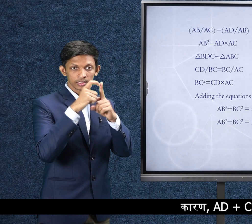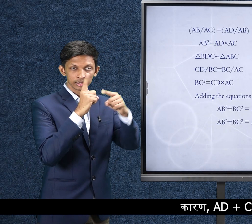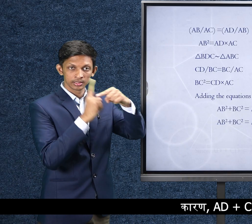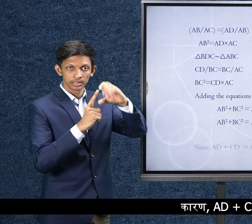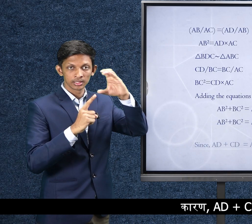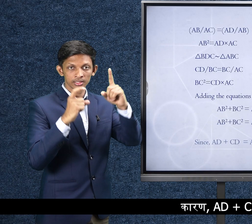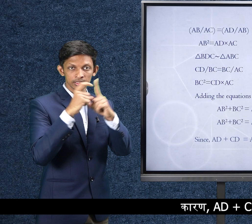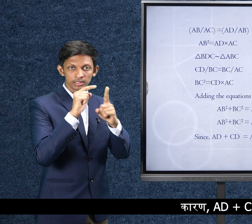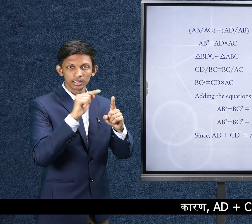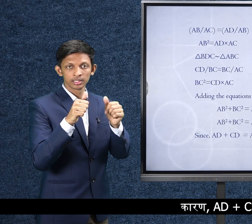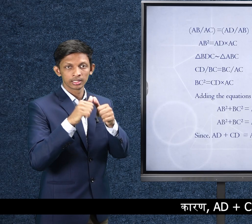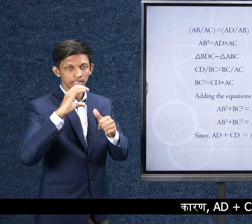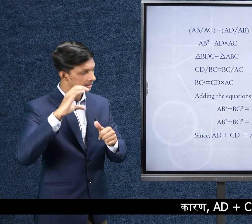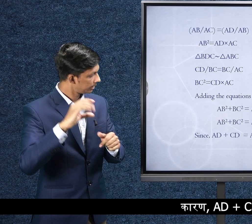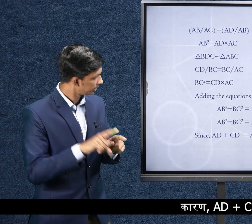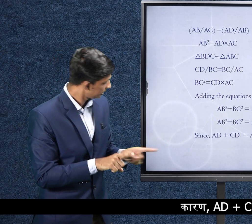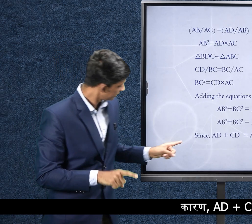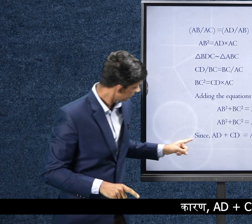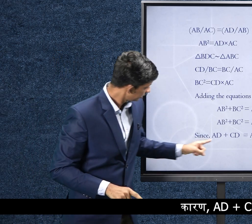कारण AD plus CD is equal to AC.